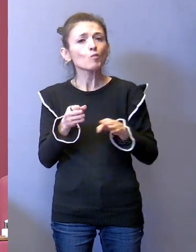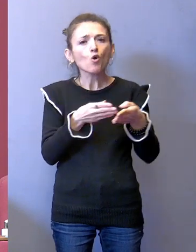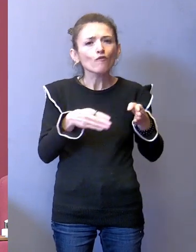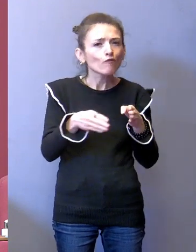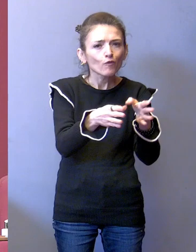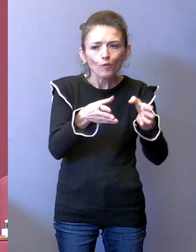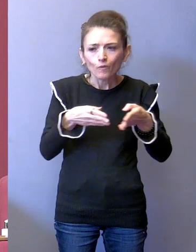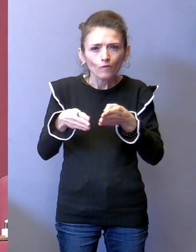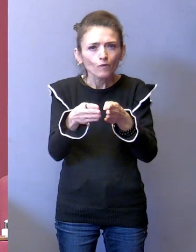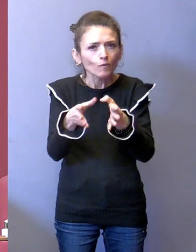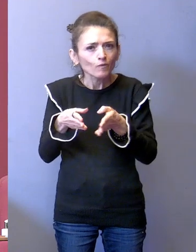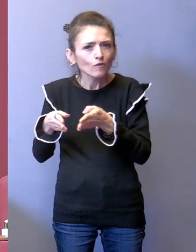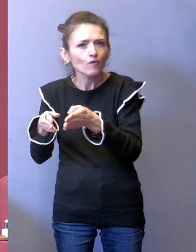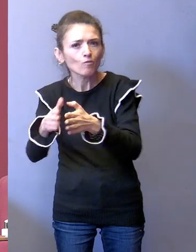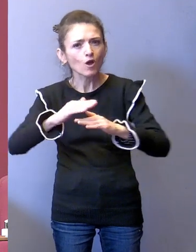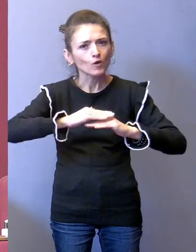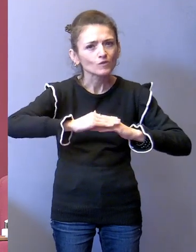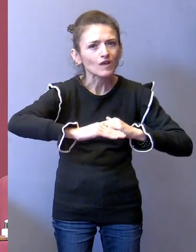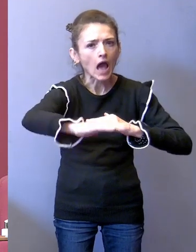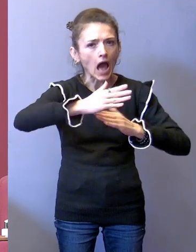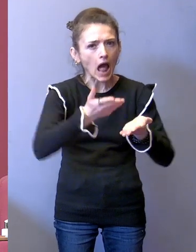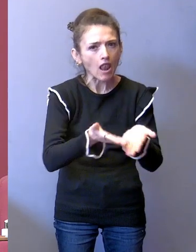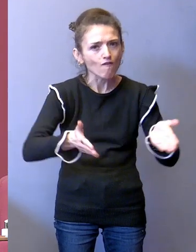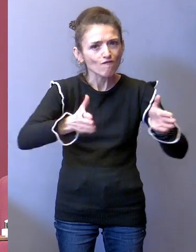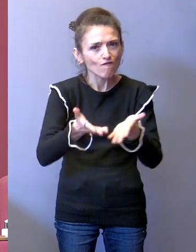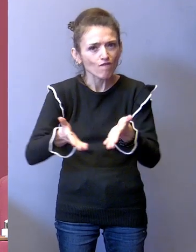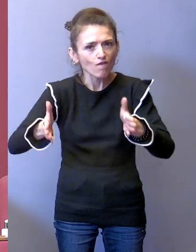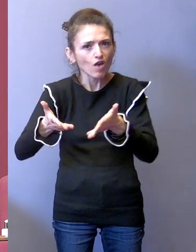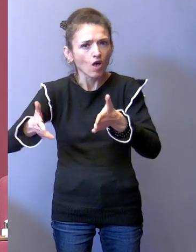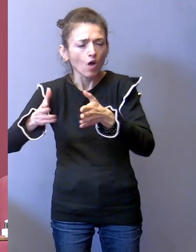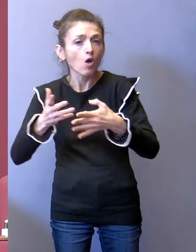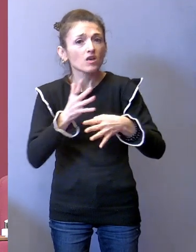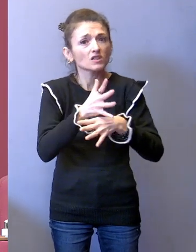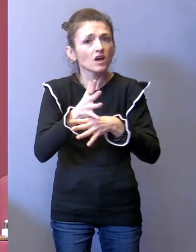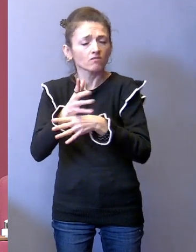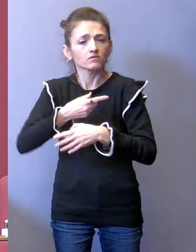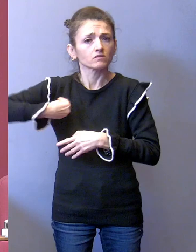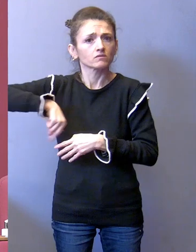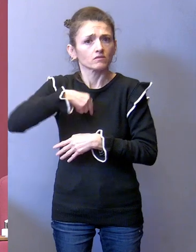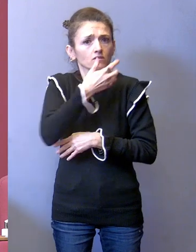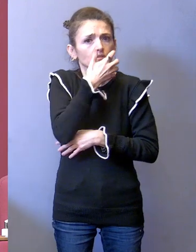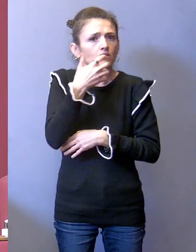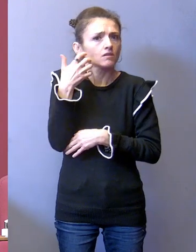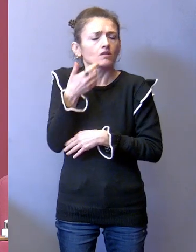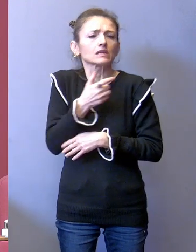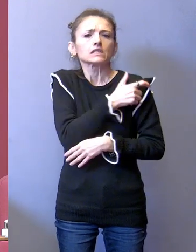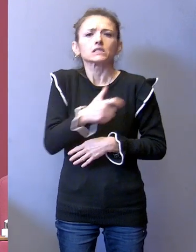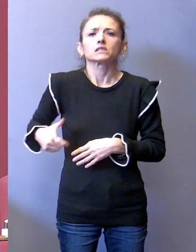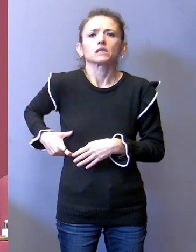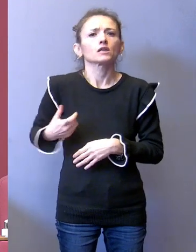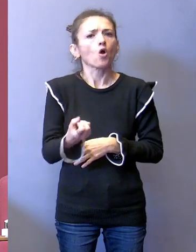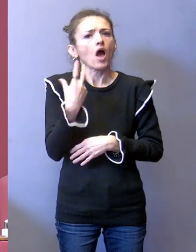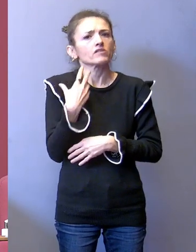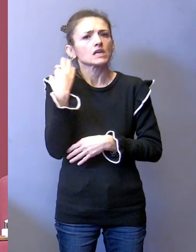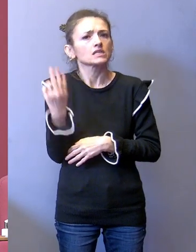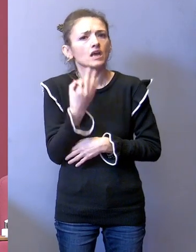nell'alve dei torrentiderivi sono un argomento che ci sta particolarmente a cuore per tutta una serie di ragioni Il sindaco ci ricorda sempre che noi dobbiamo lavorare